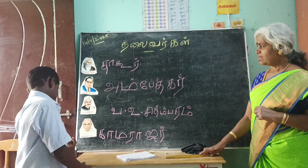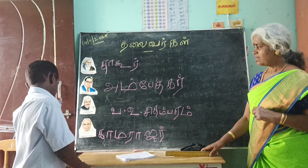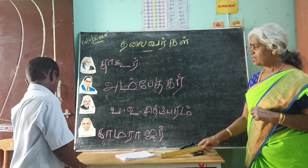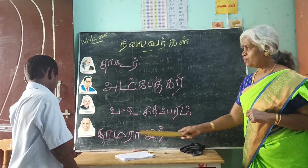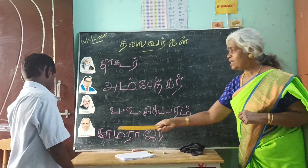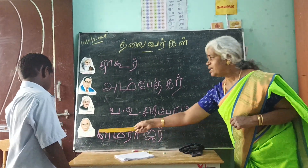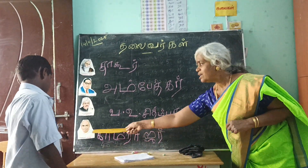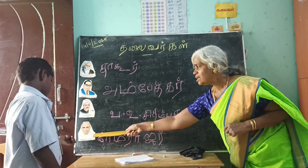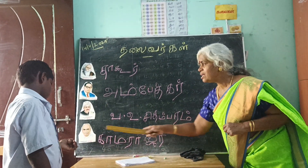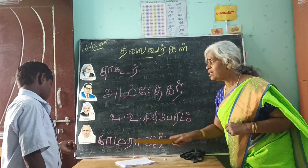யாரு?